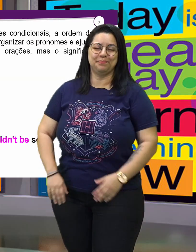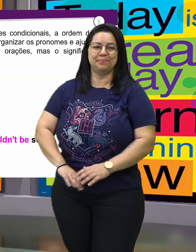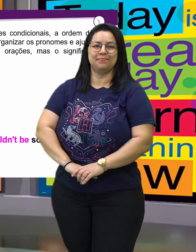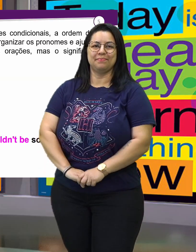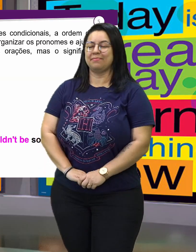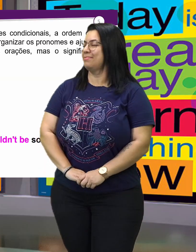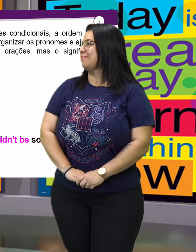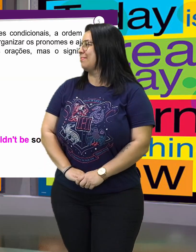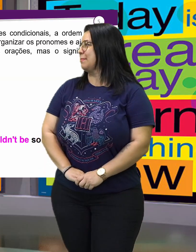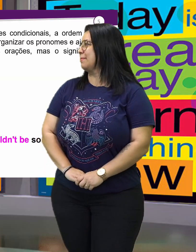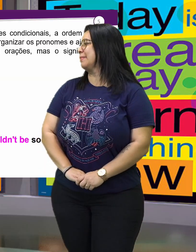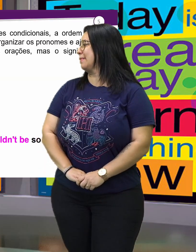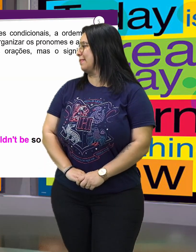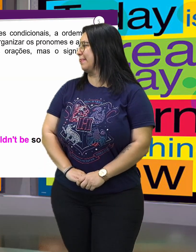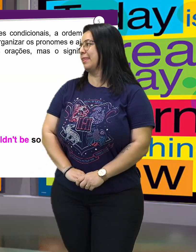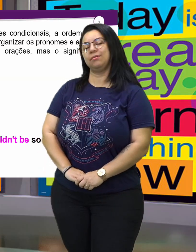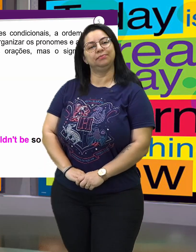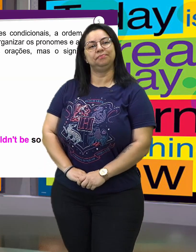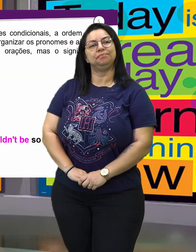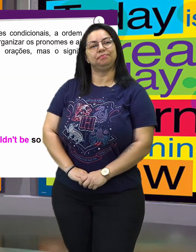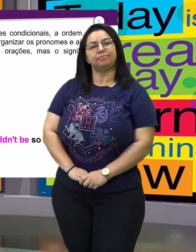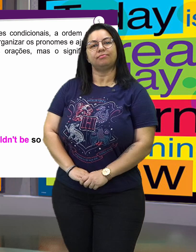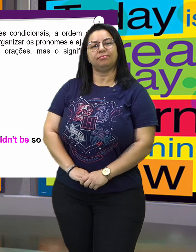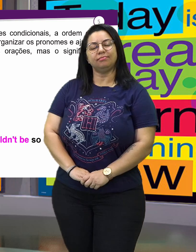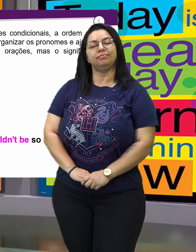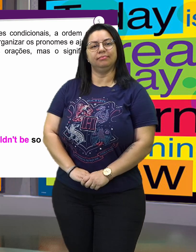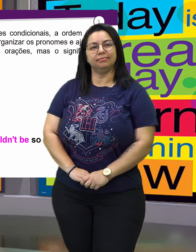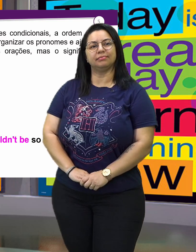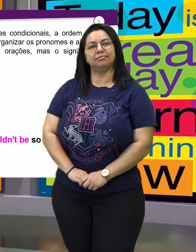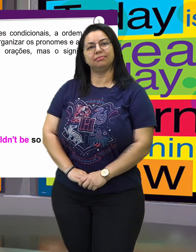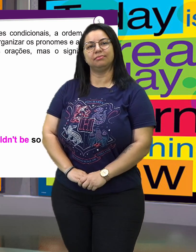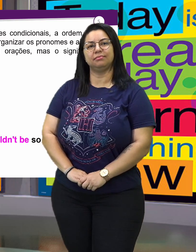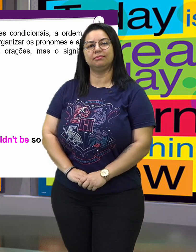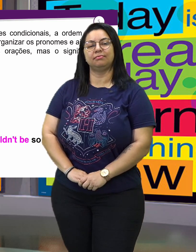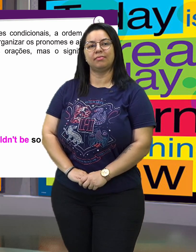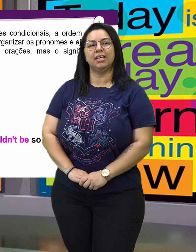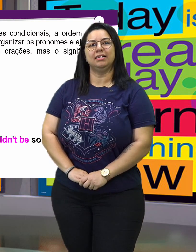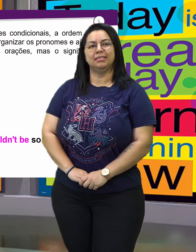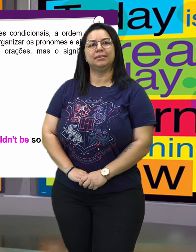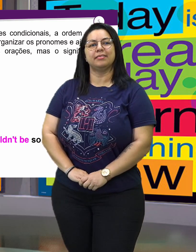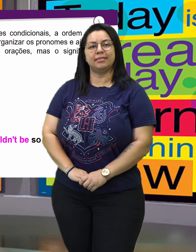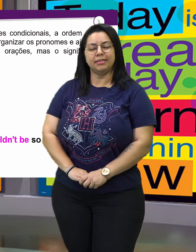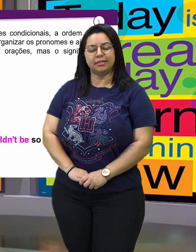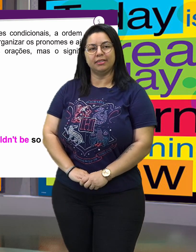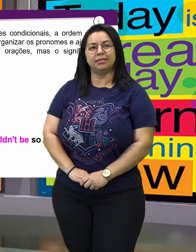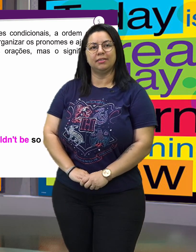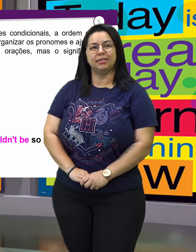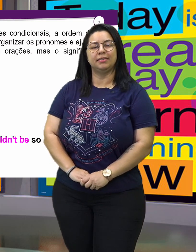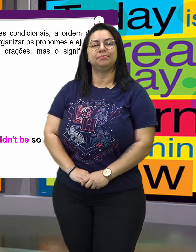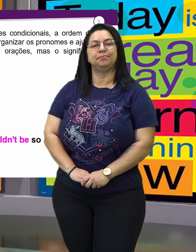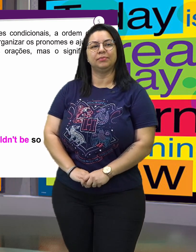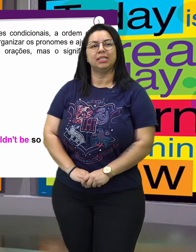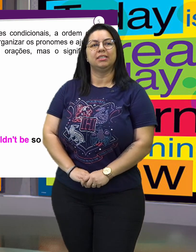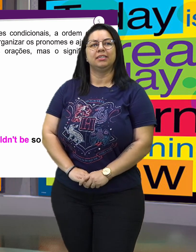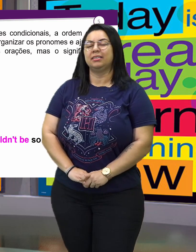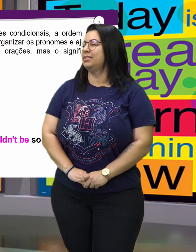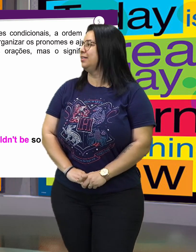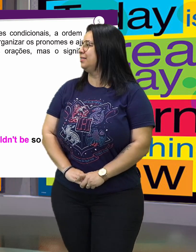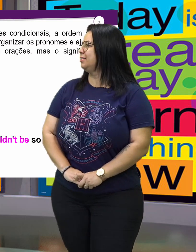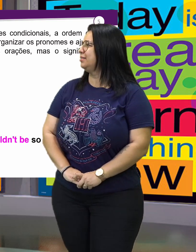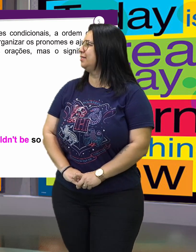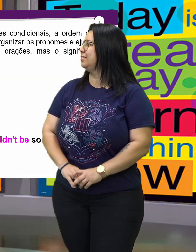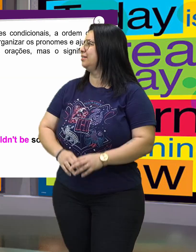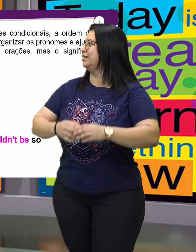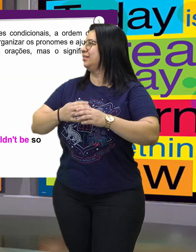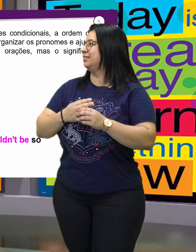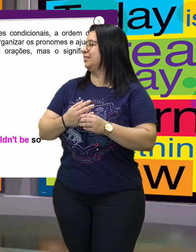irregular. E aí temos o went aqui, né, estrutura de passado, o passado está aqui. A estrutura, como é que é a estrutura? A gente, para isso, teria